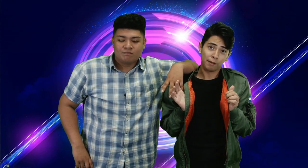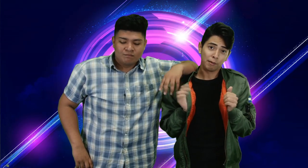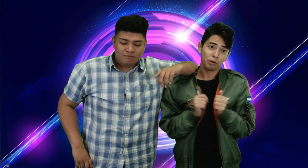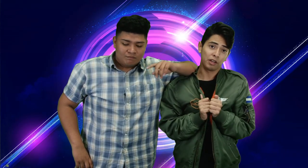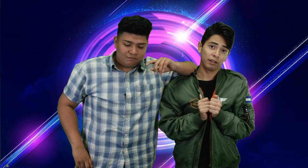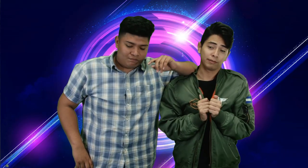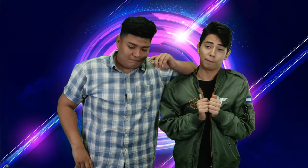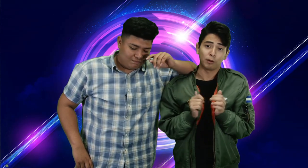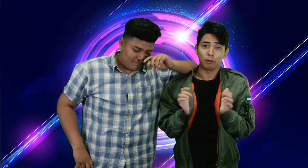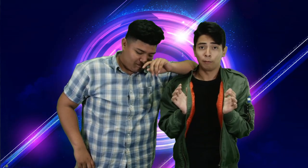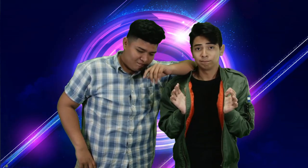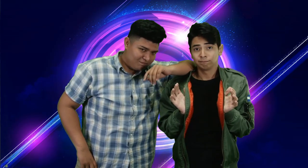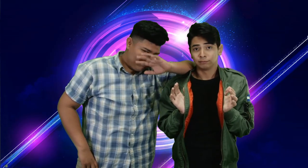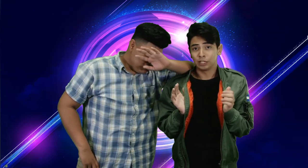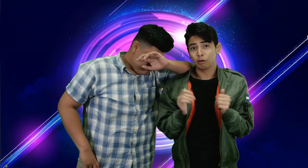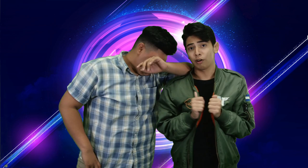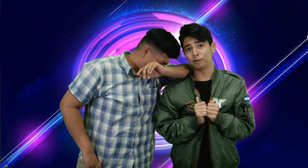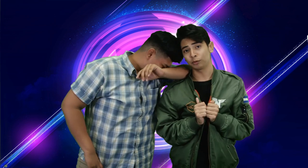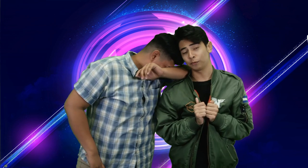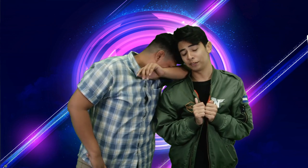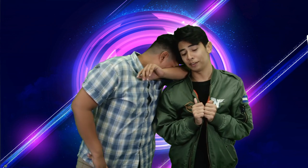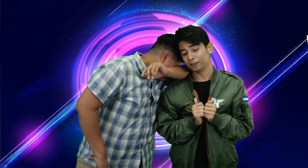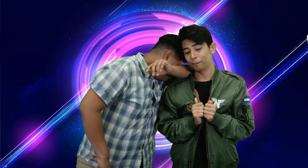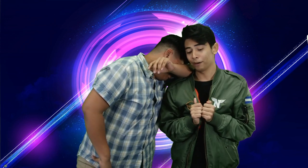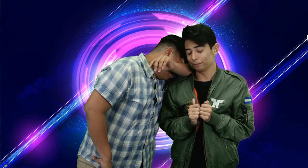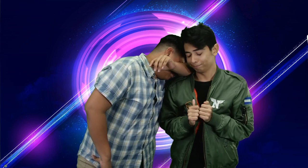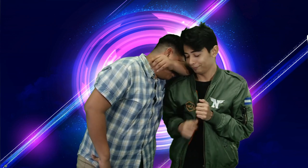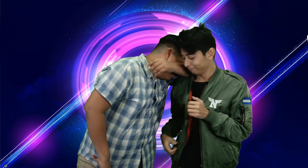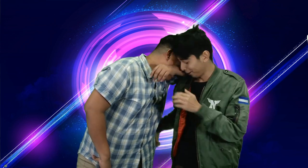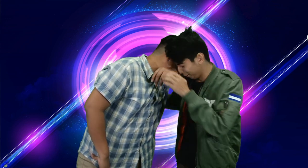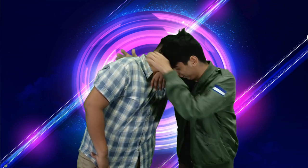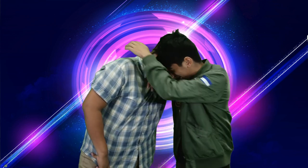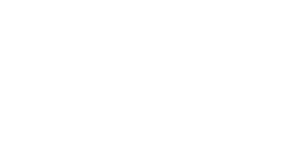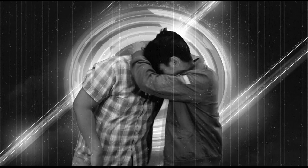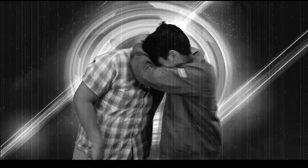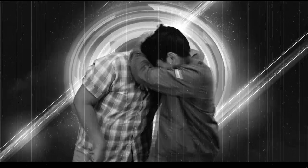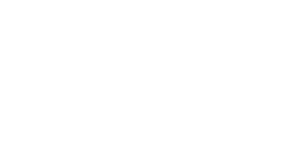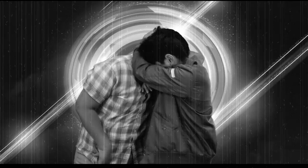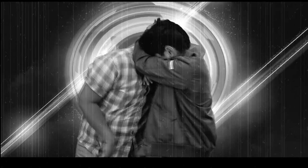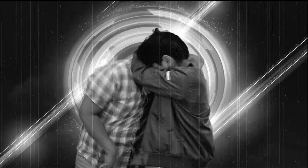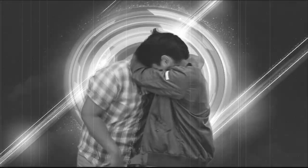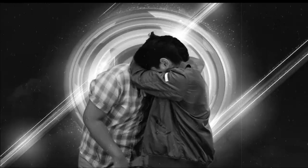tampoco es suficiente para mí